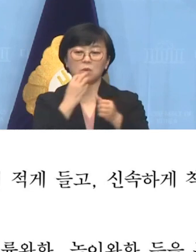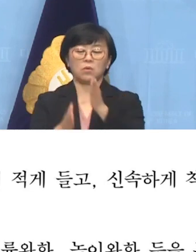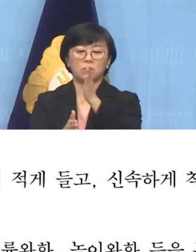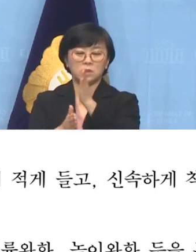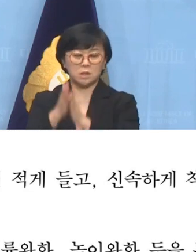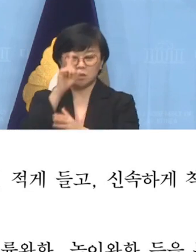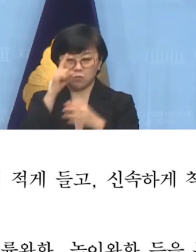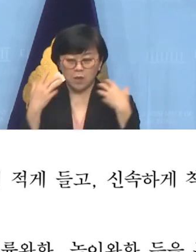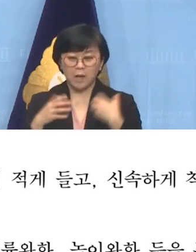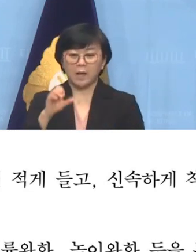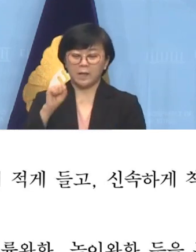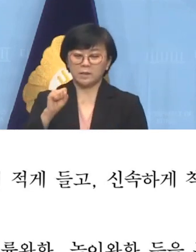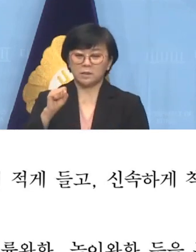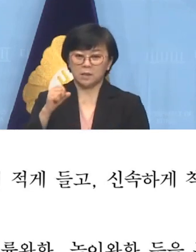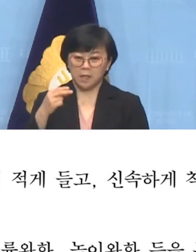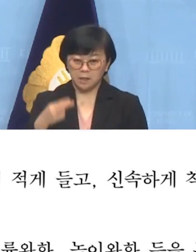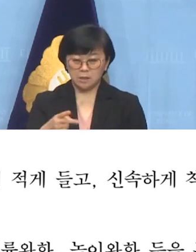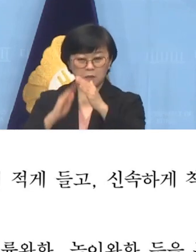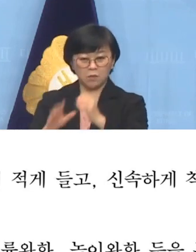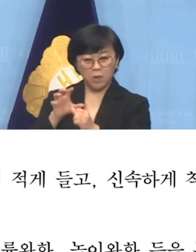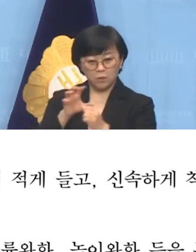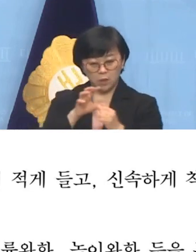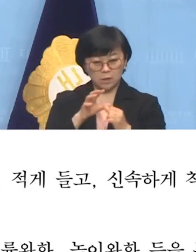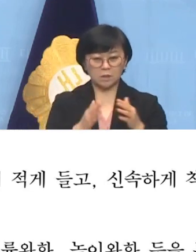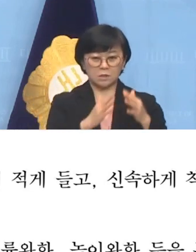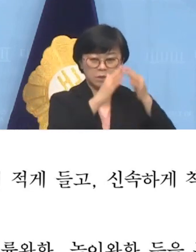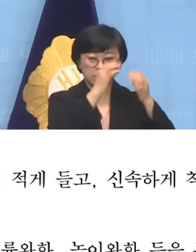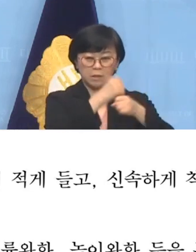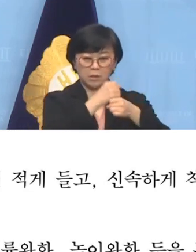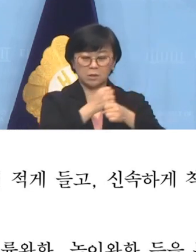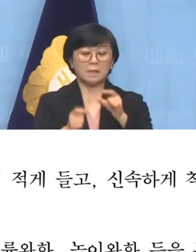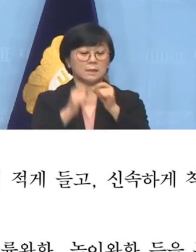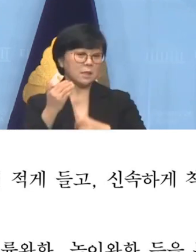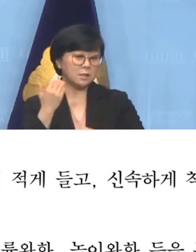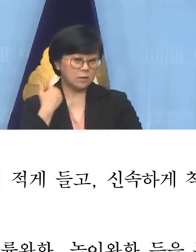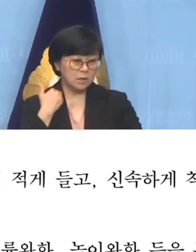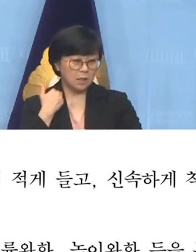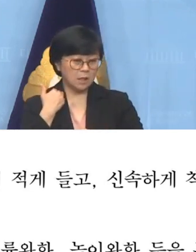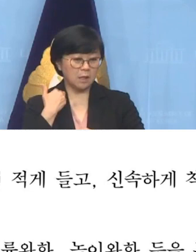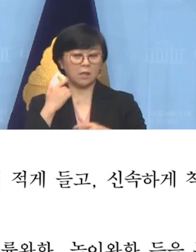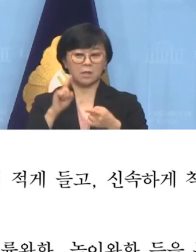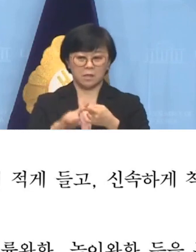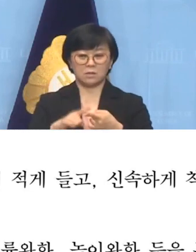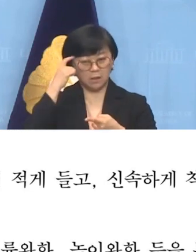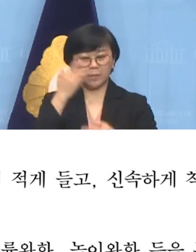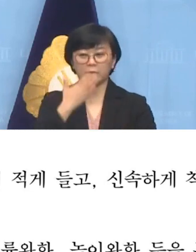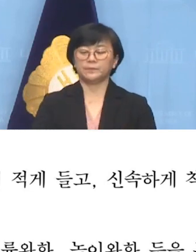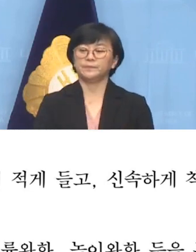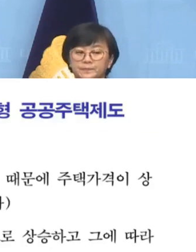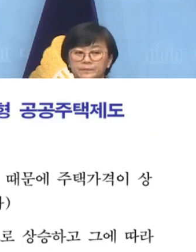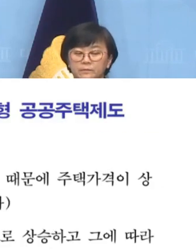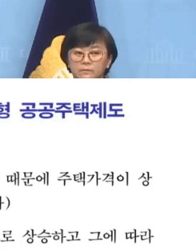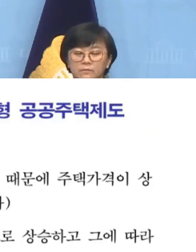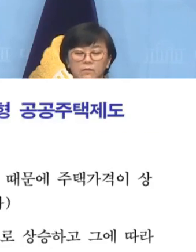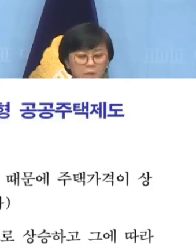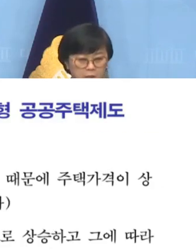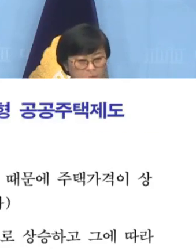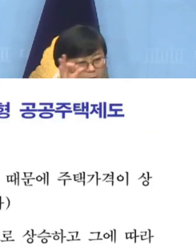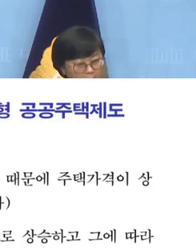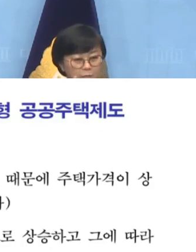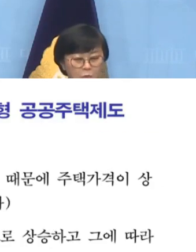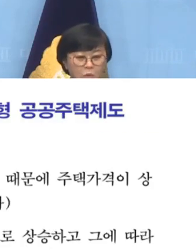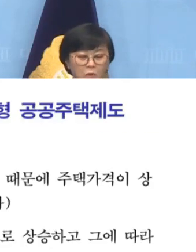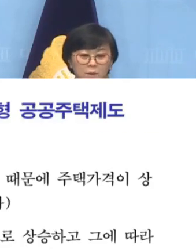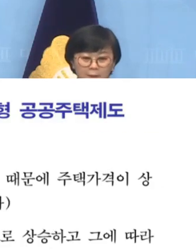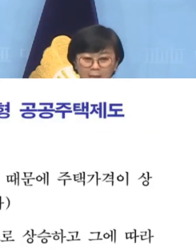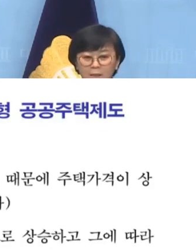서울시 정부가 SH 공사를 활용해서 고밀 개발을 해서 임대주택으로 쓴다, 장기 전세로 쓴다 이런 개념으로 생각하시면 되겠습니다. 사실 주택 가격은